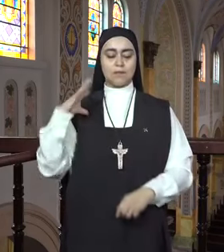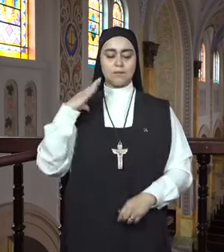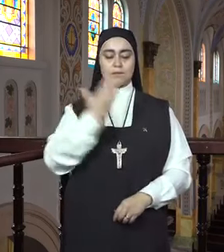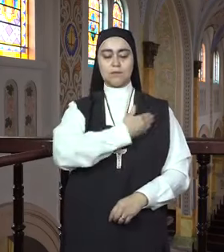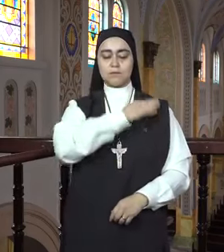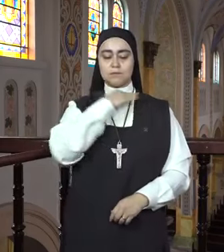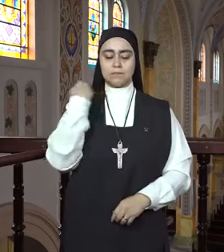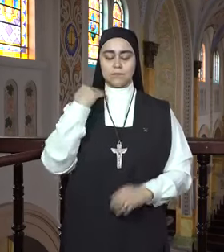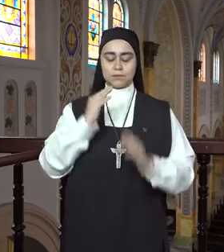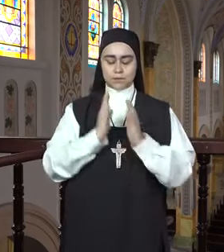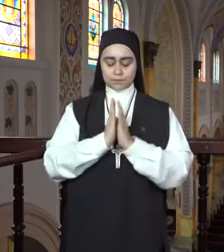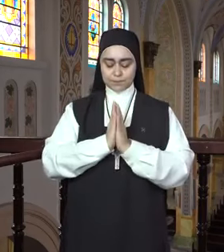hora de nossa morte. Amém.